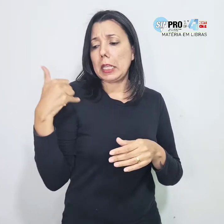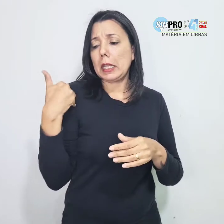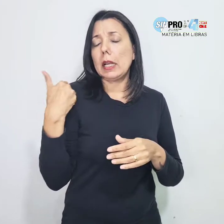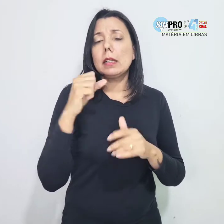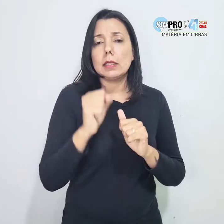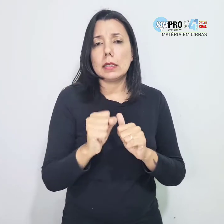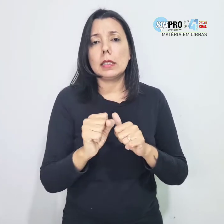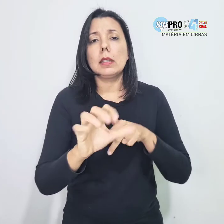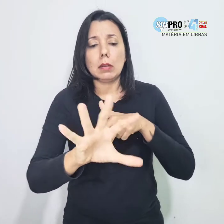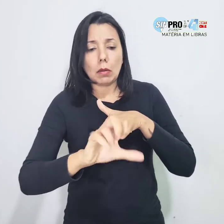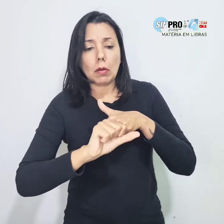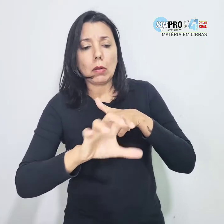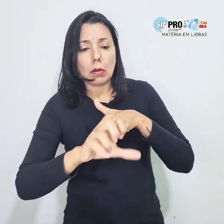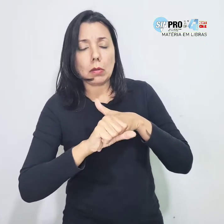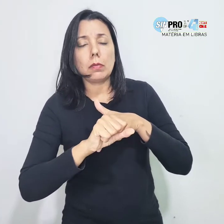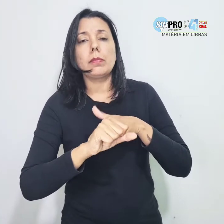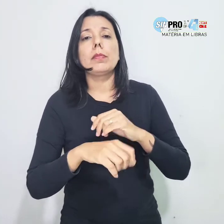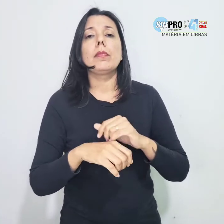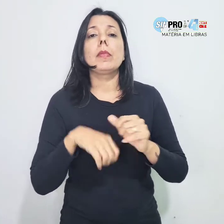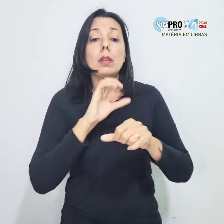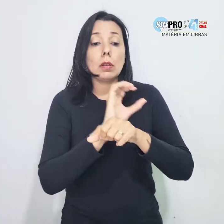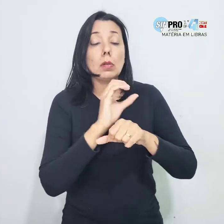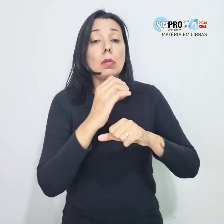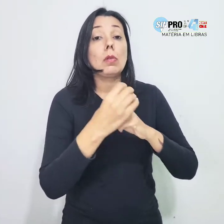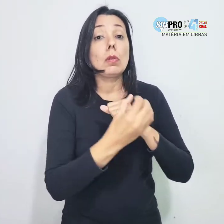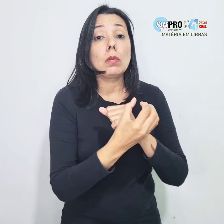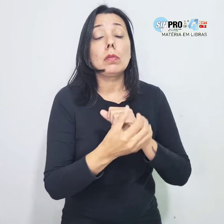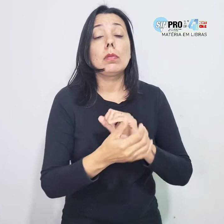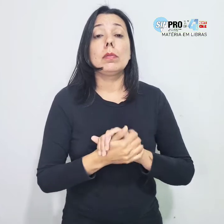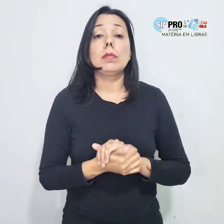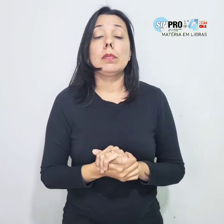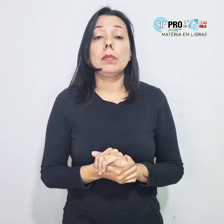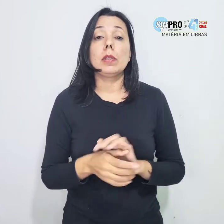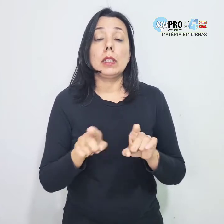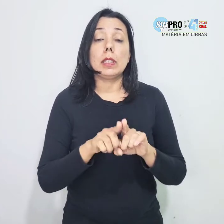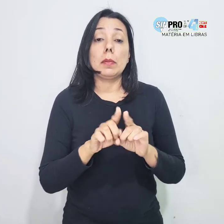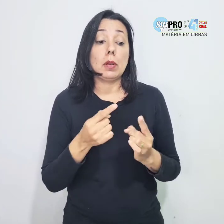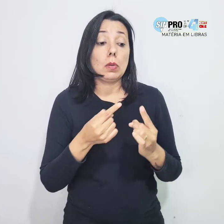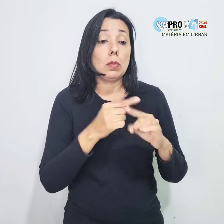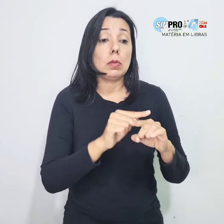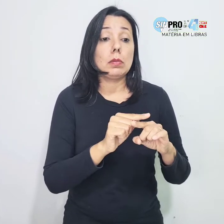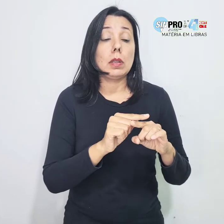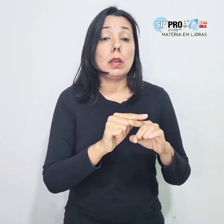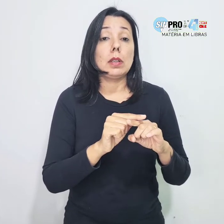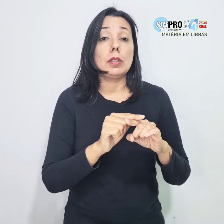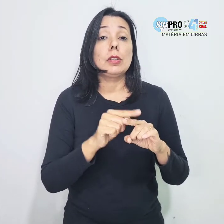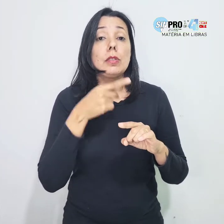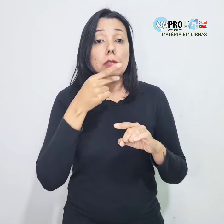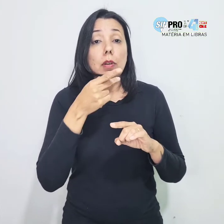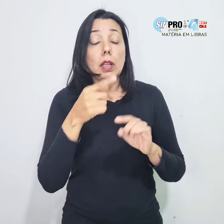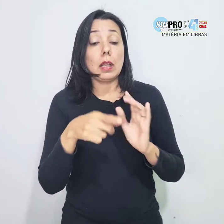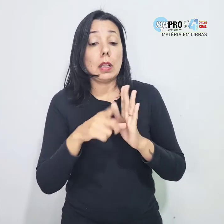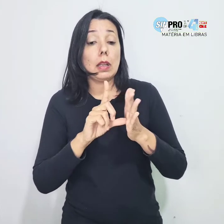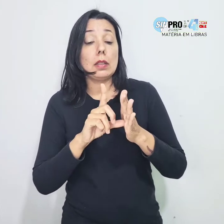suscetíveis à infecção por SARS-CoV-2 e, ao contrário de relatos anteriores, podem desempenhar